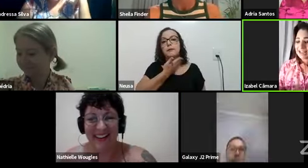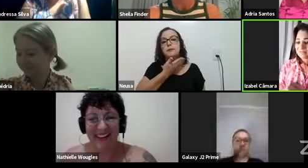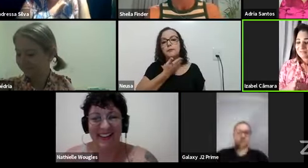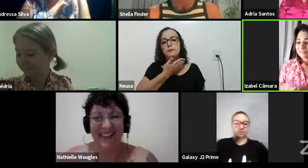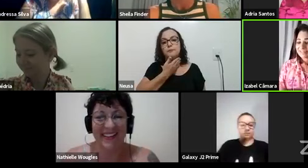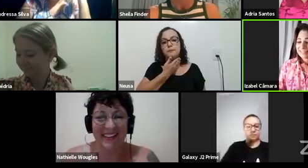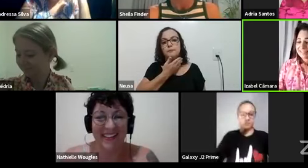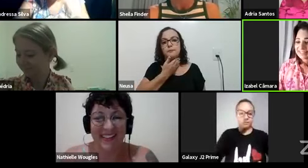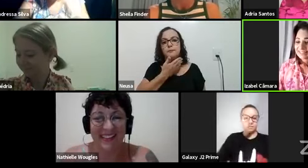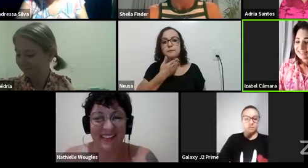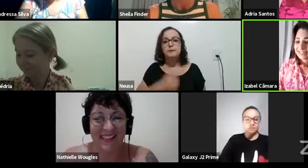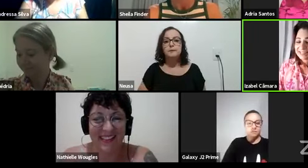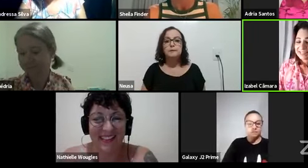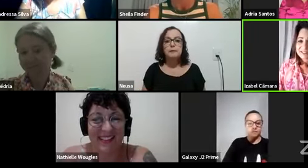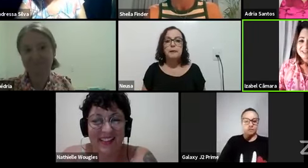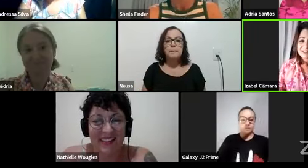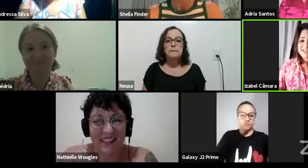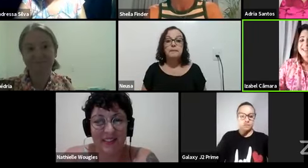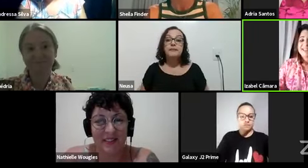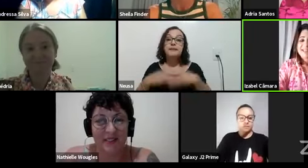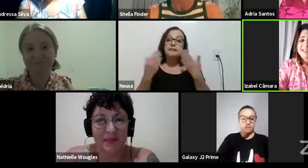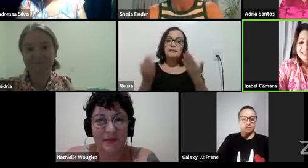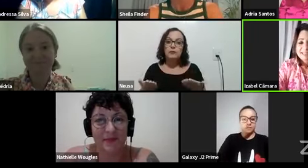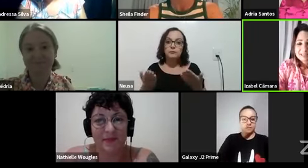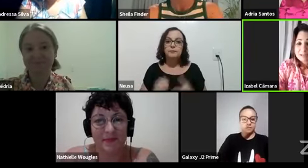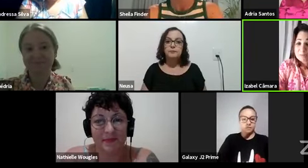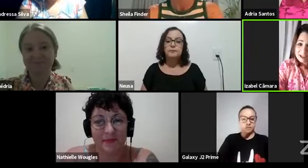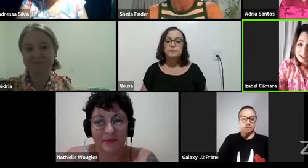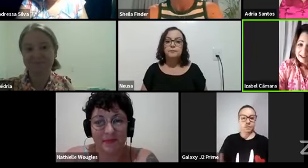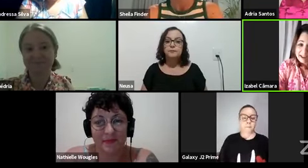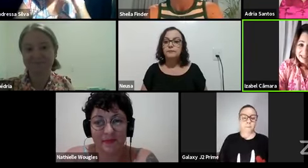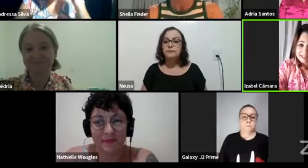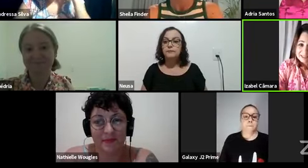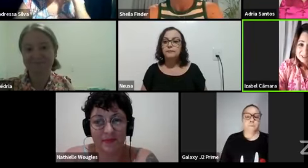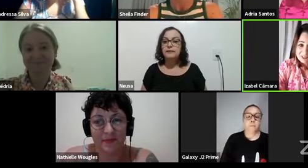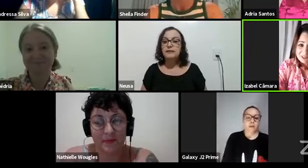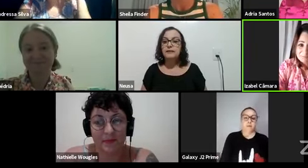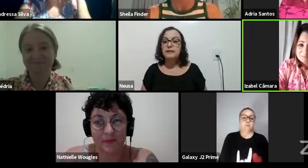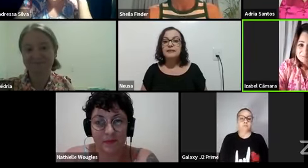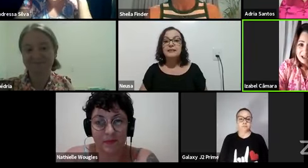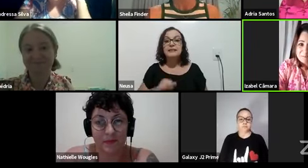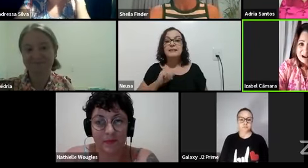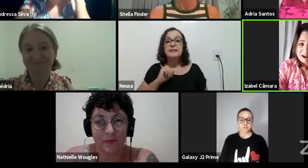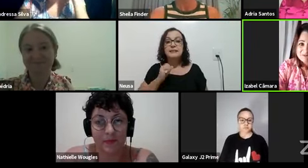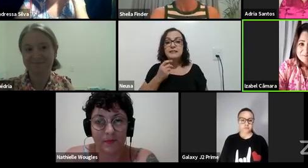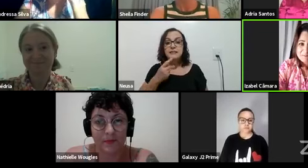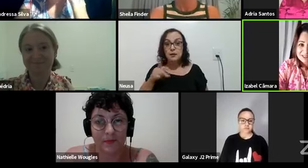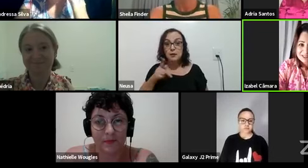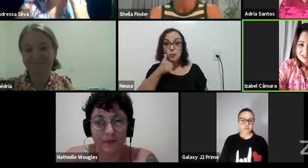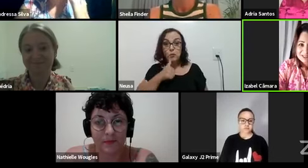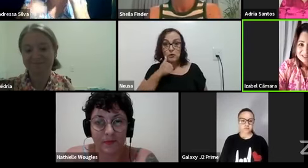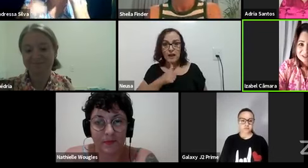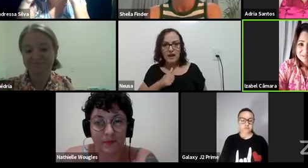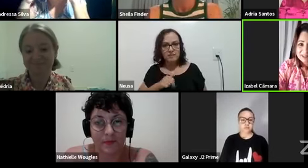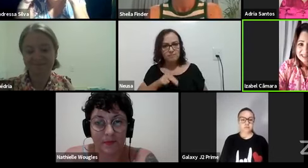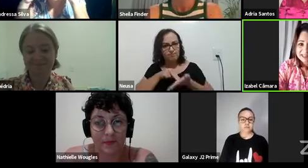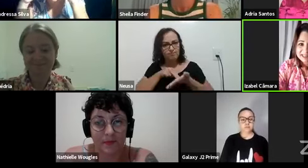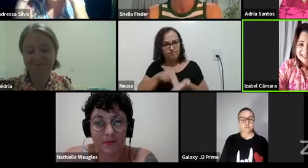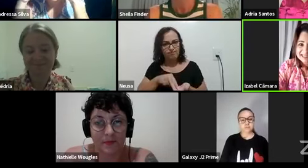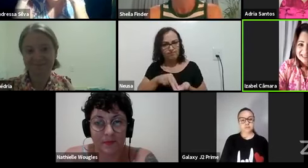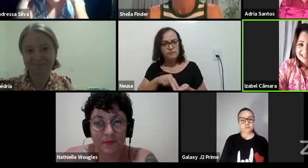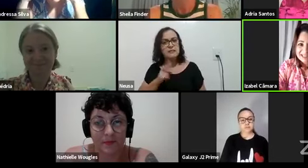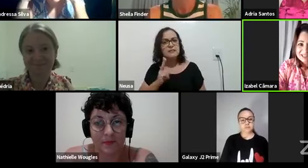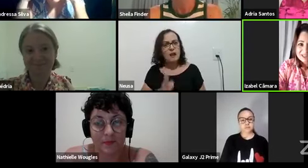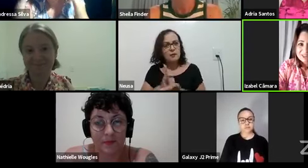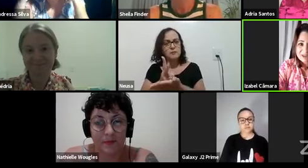Vamos lá. Gente, ser mulher é resistir, né? Bravamente, desde